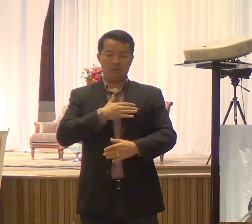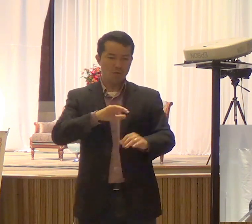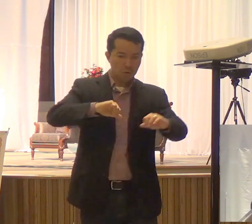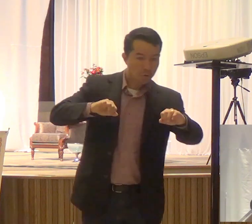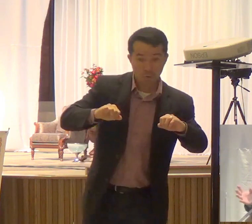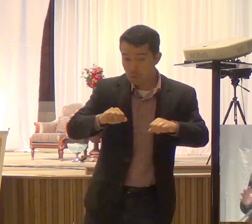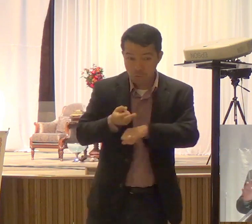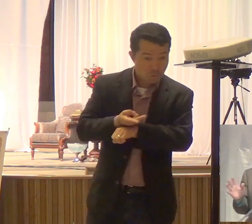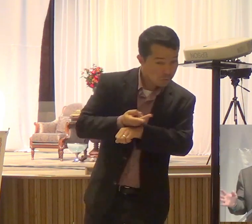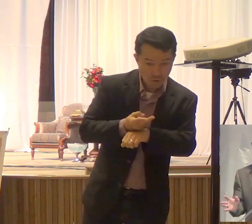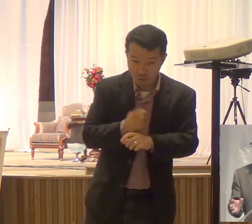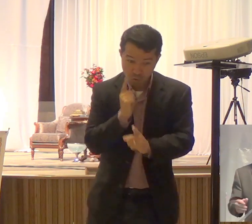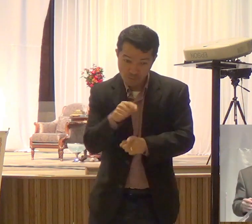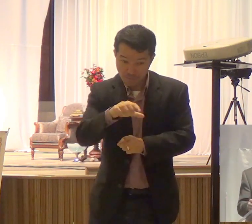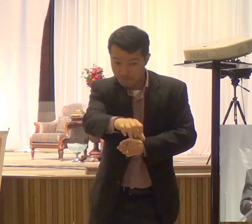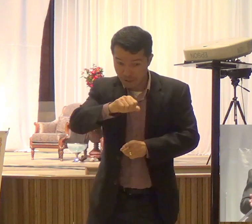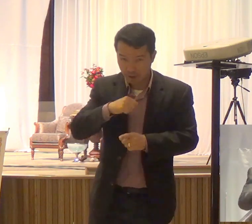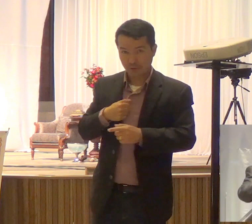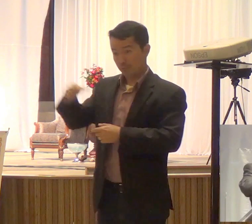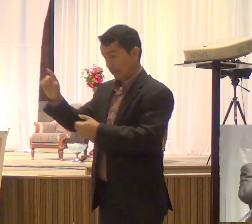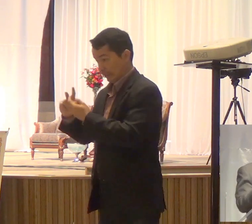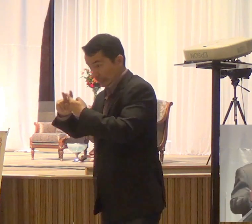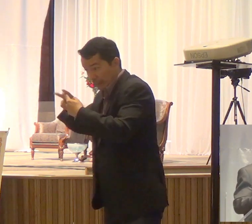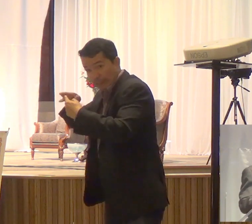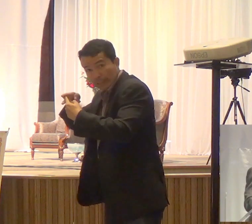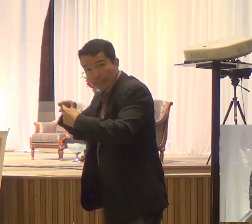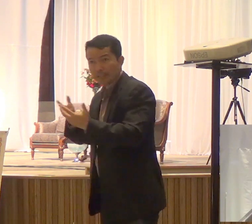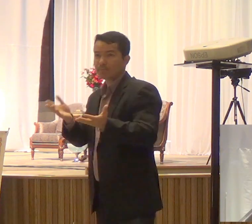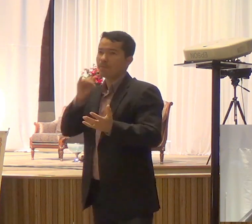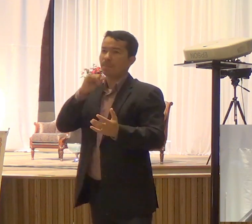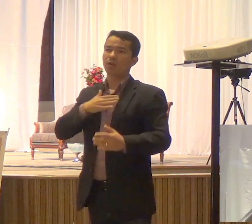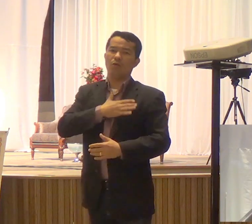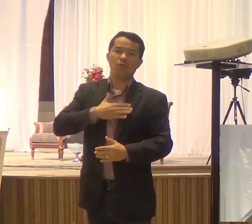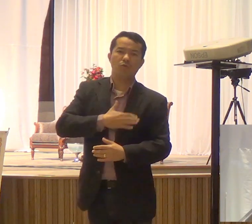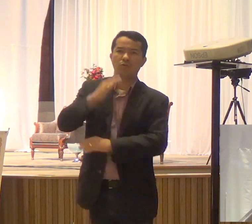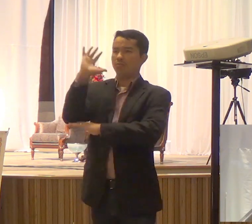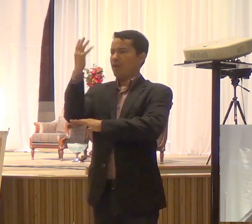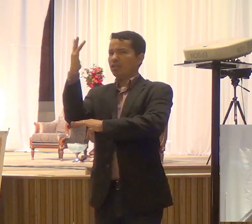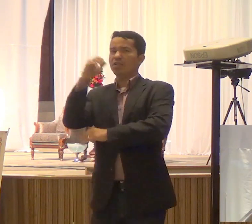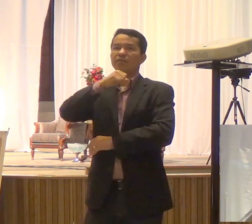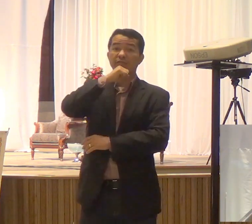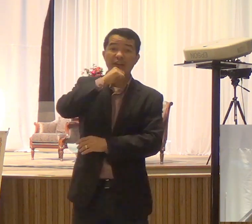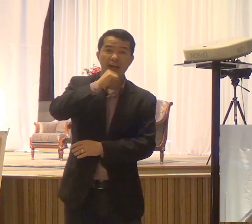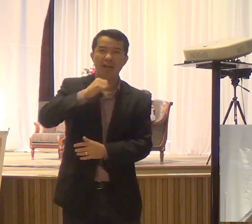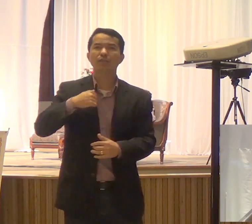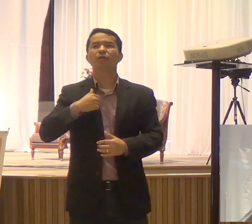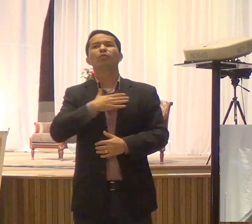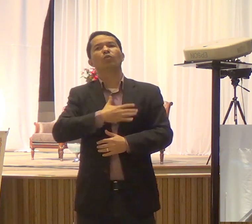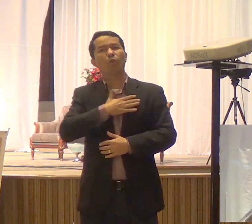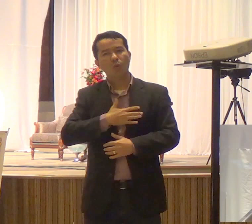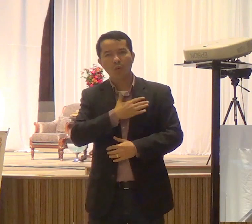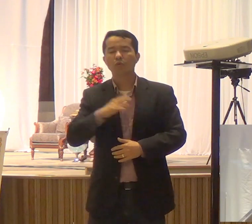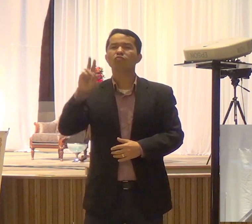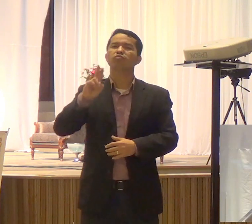Então, o meu prazer, o meu hobby é achar um pedaço velho de madeira por aí que alguém jogou fora e que não presta